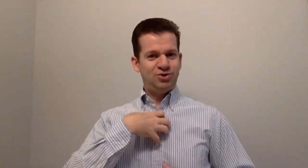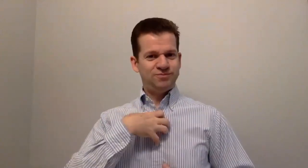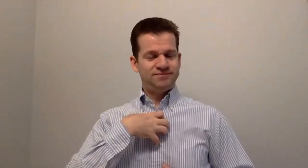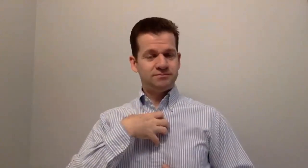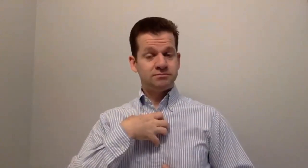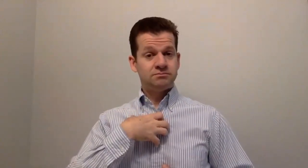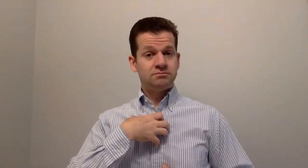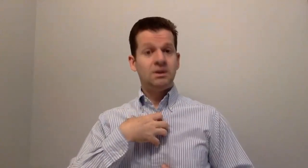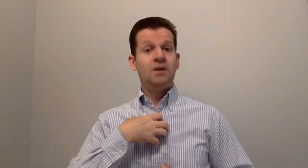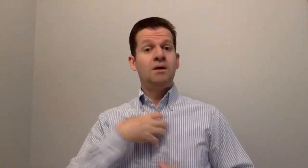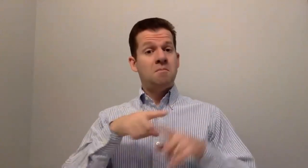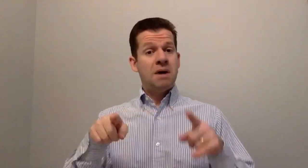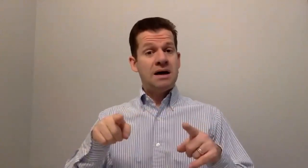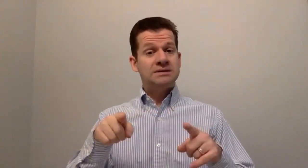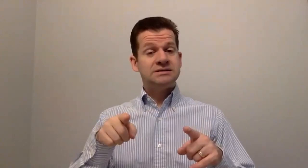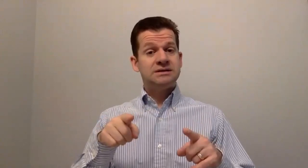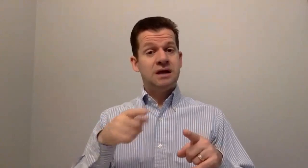jeito. Mas